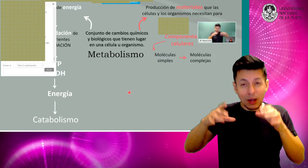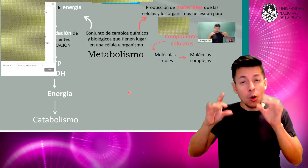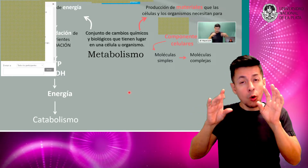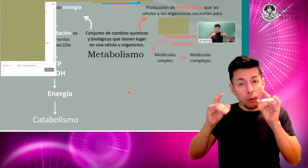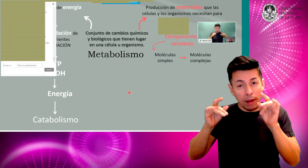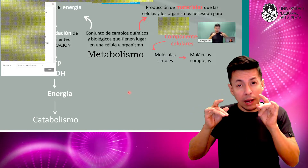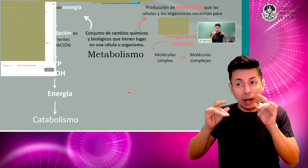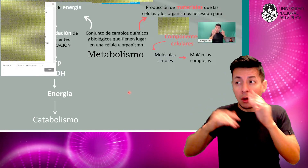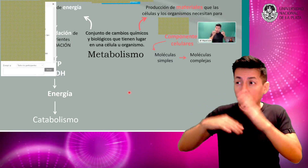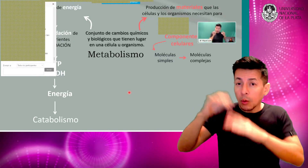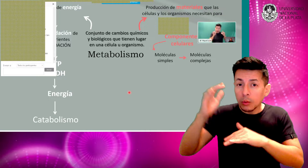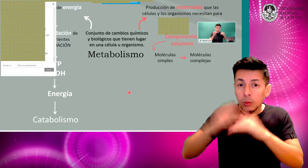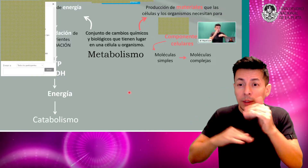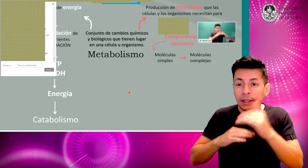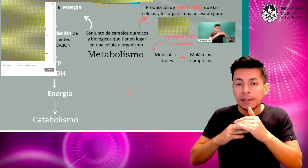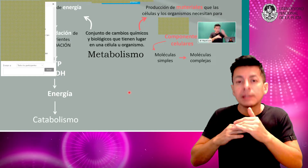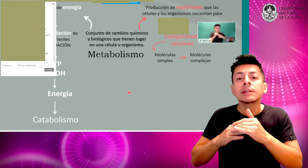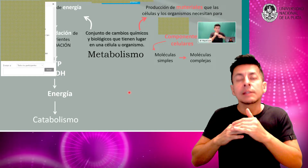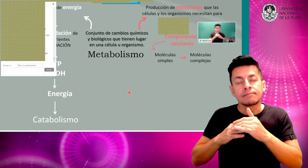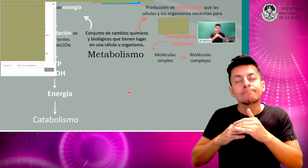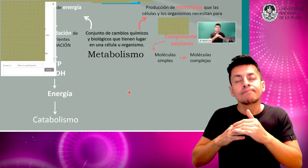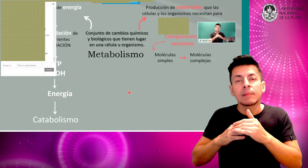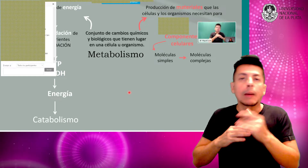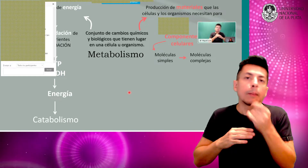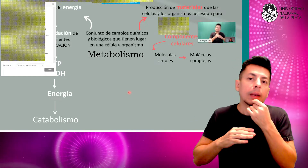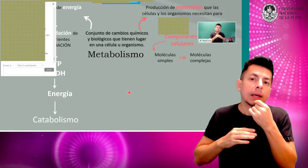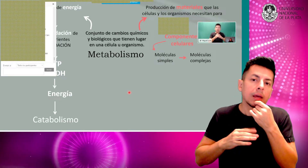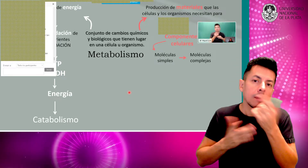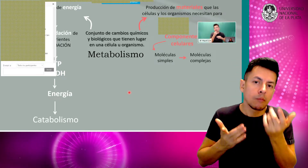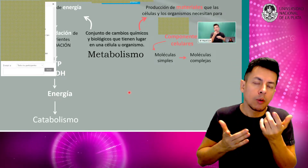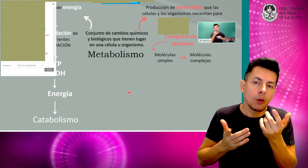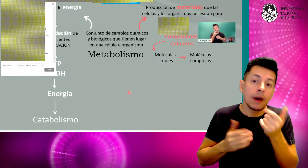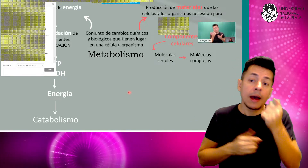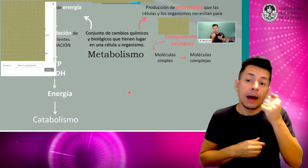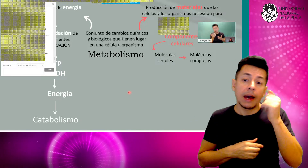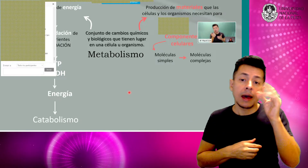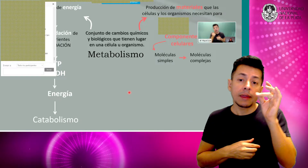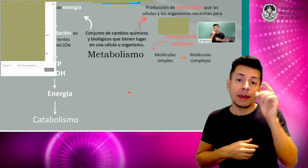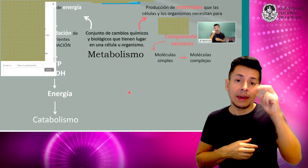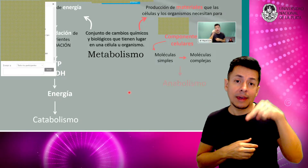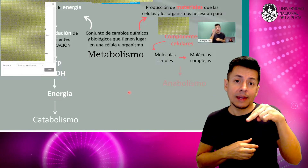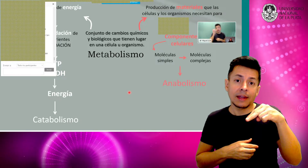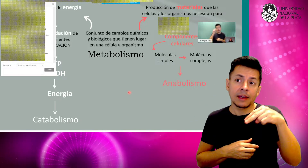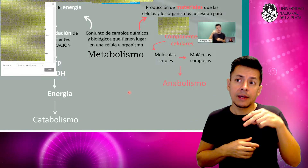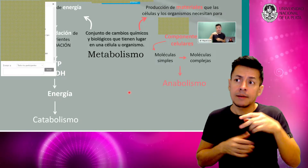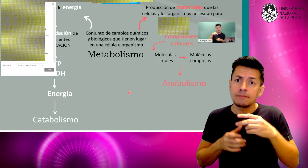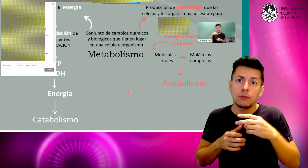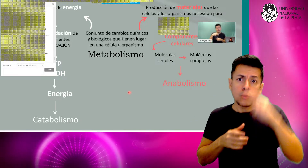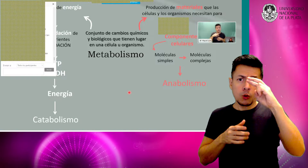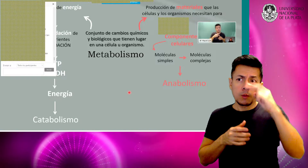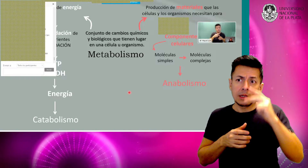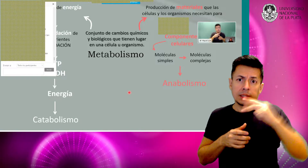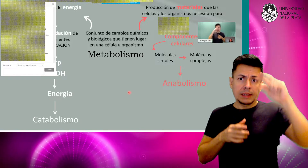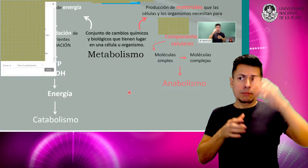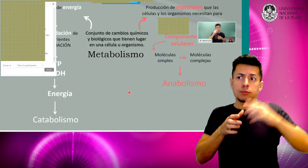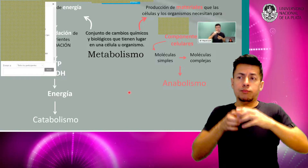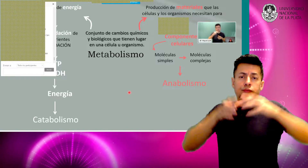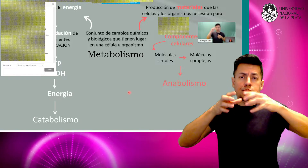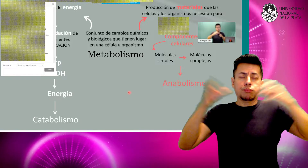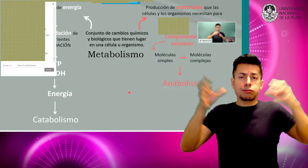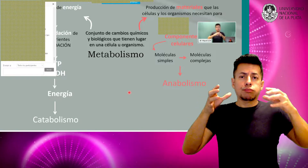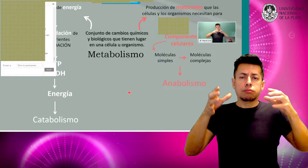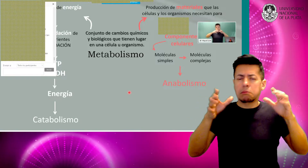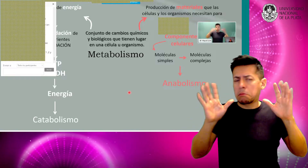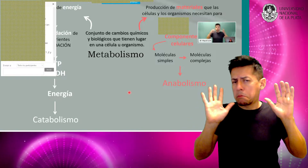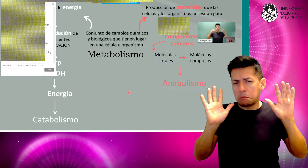por ejemplo, para poder duplicar el ADN, o casi cualquier